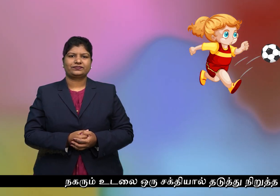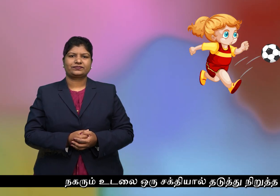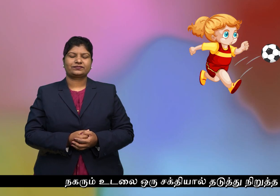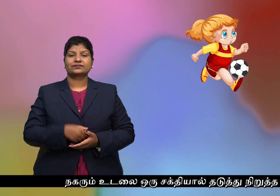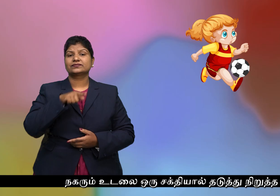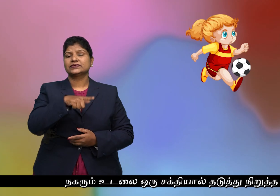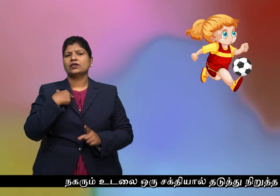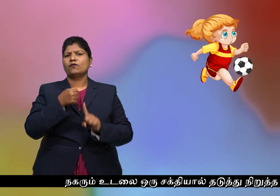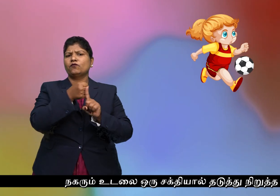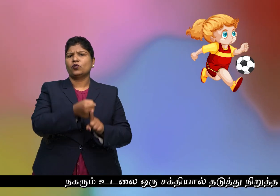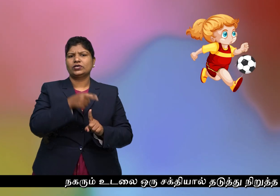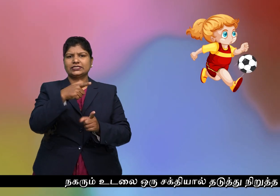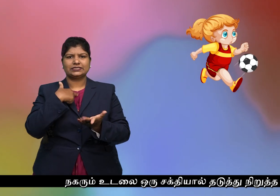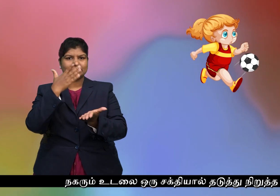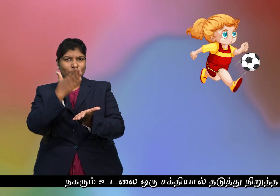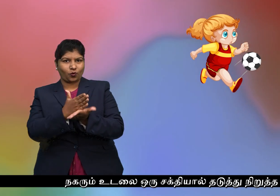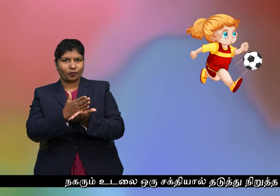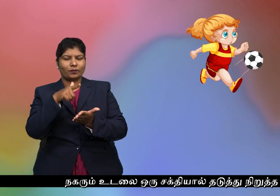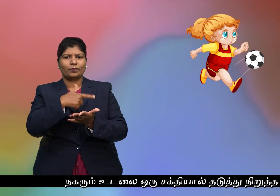நகரும் உடலை ஒரு விசையால் தடுத்து நிறுத்த முடியும்.